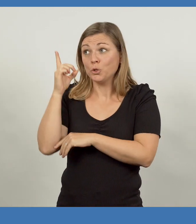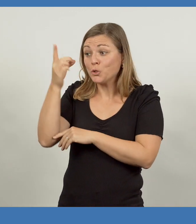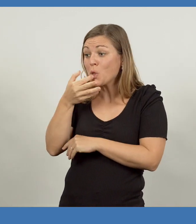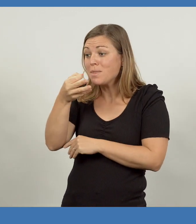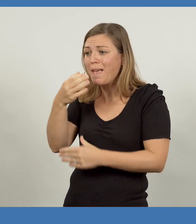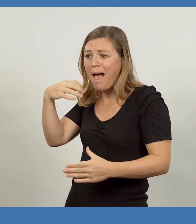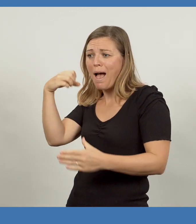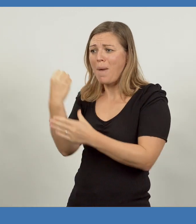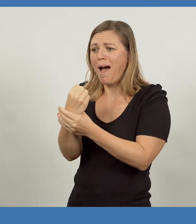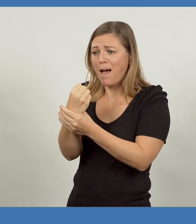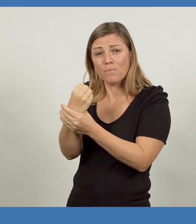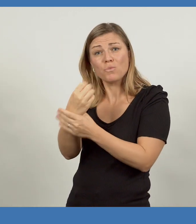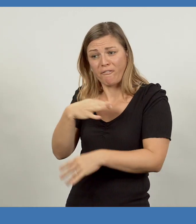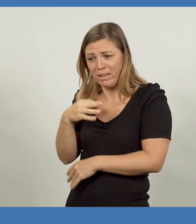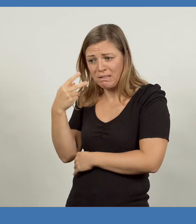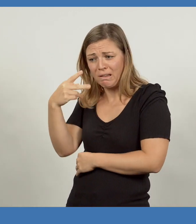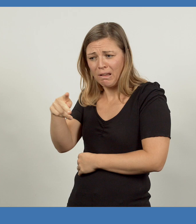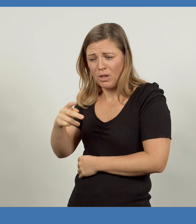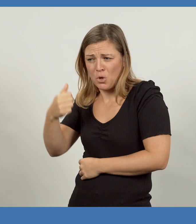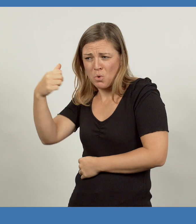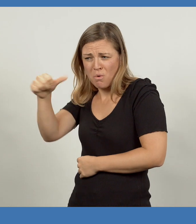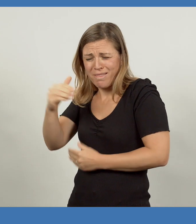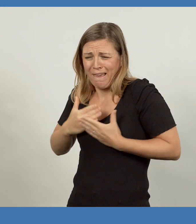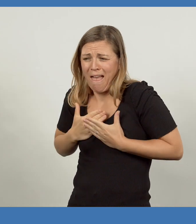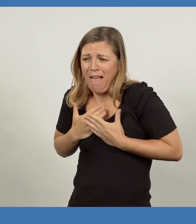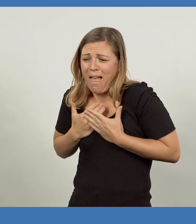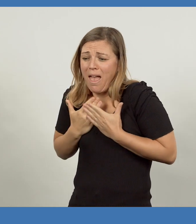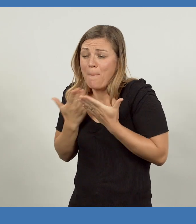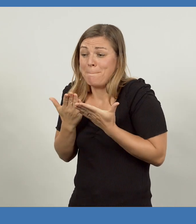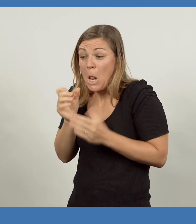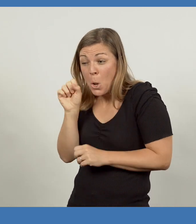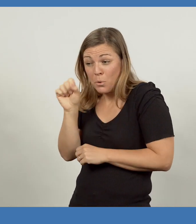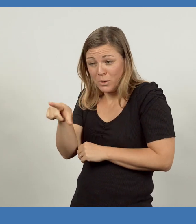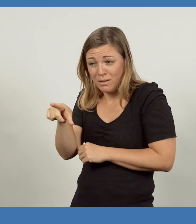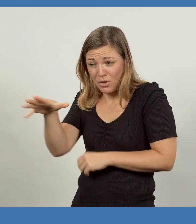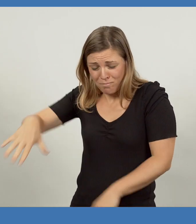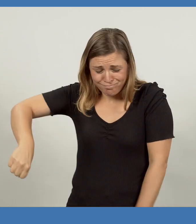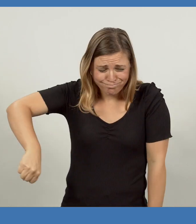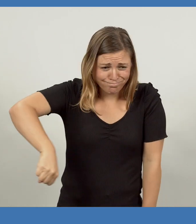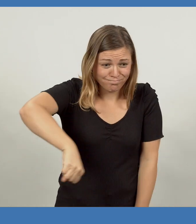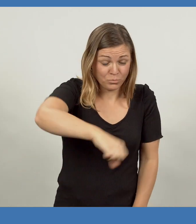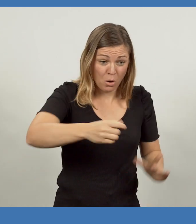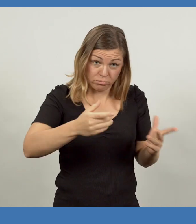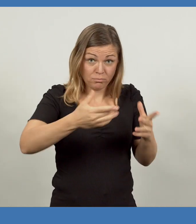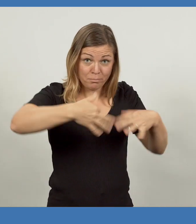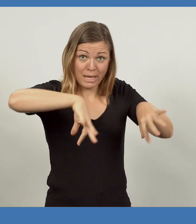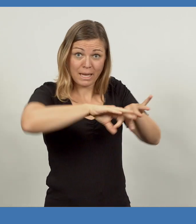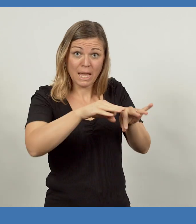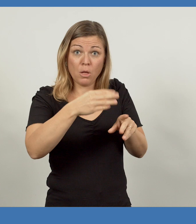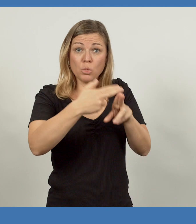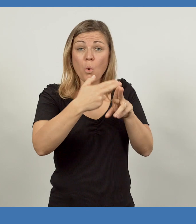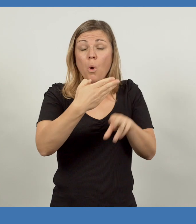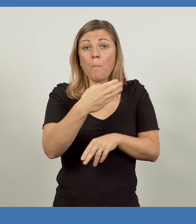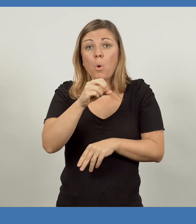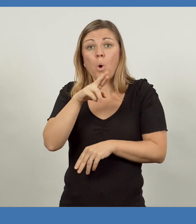aimes, Isaac, va-t'en au pays de Morija, et là, offre-le sur l'une des montagnes que je te